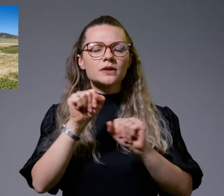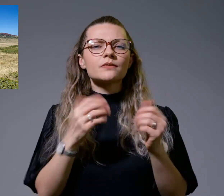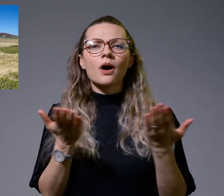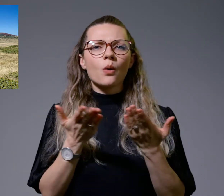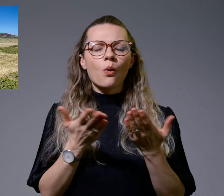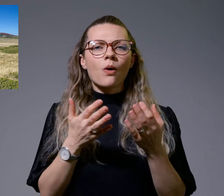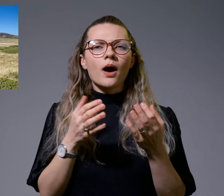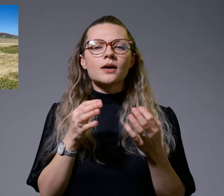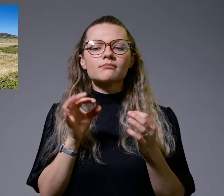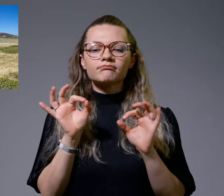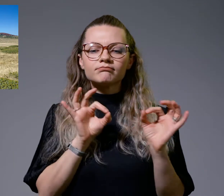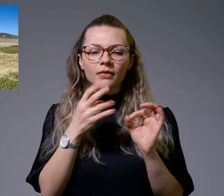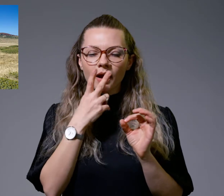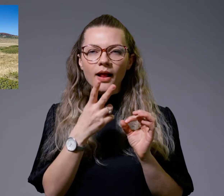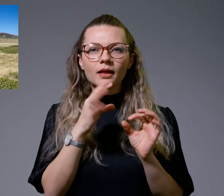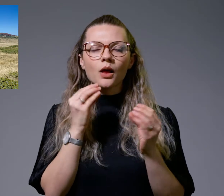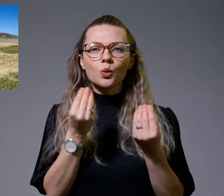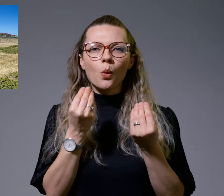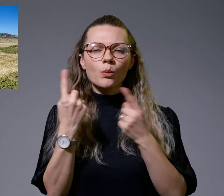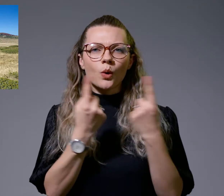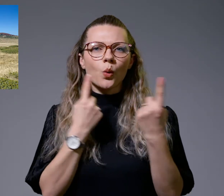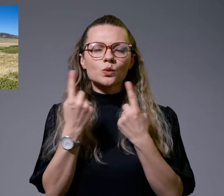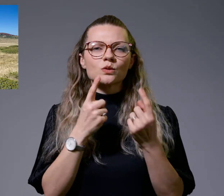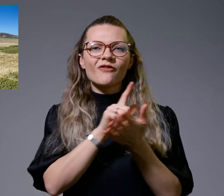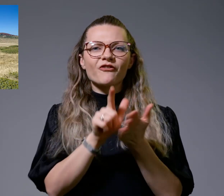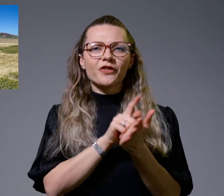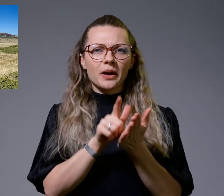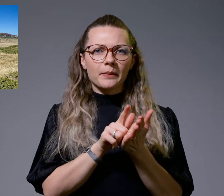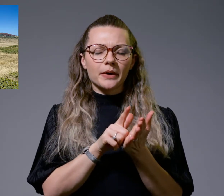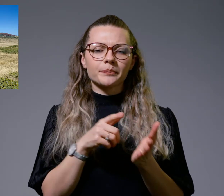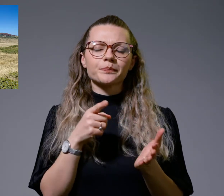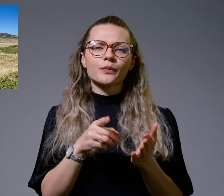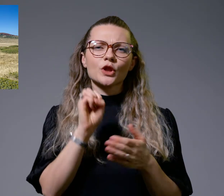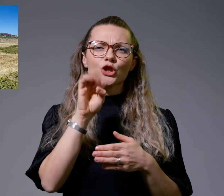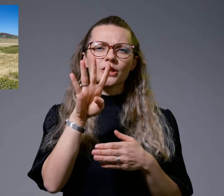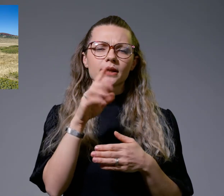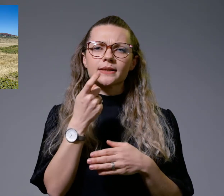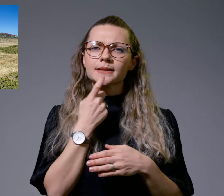создадат поволни временски услови. На 14 септември